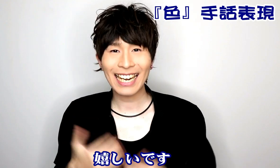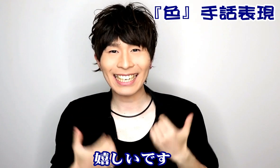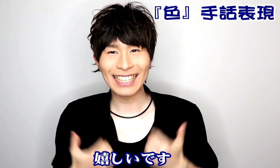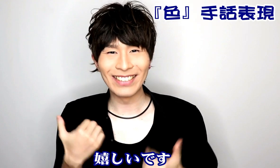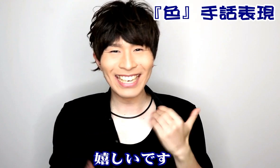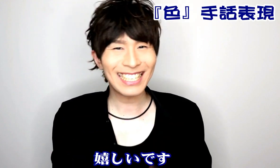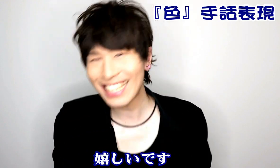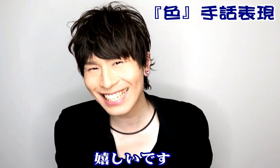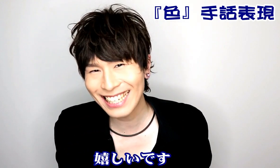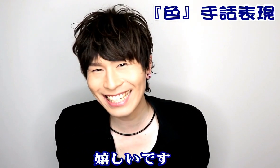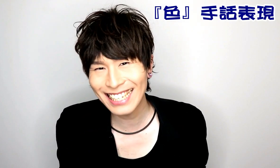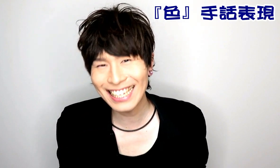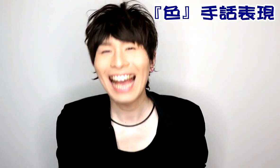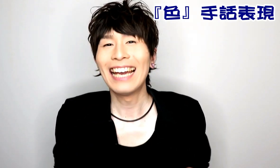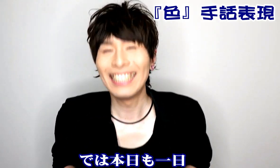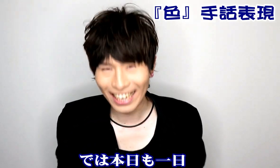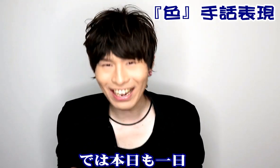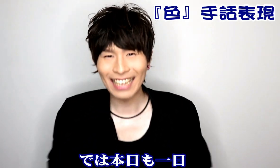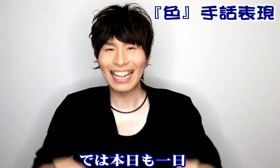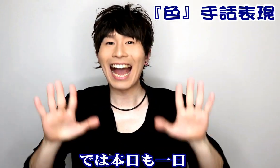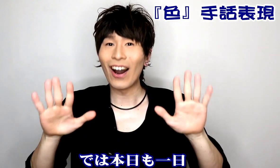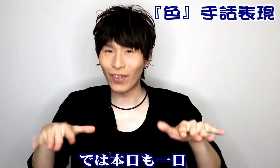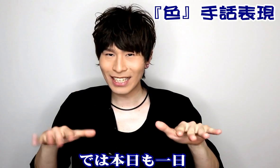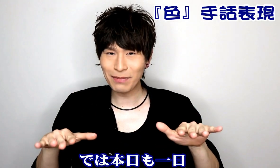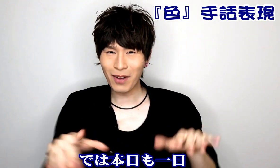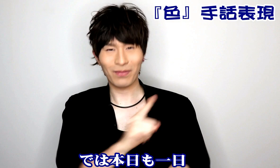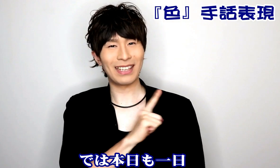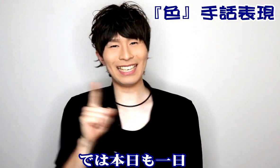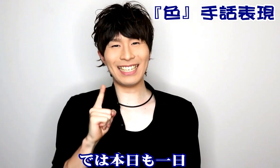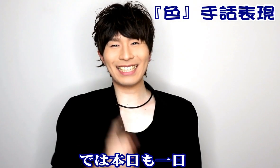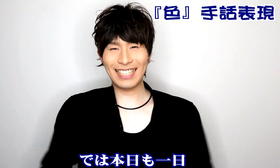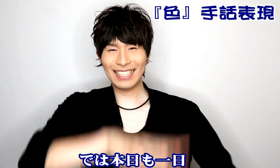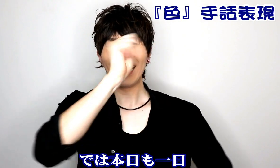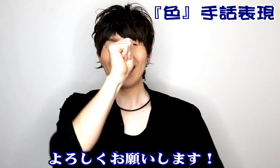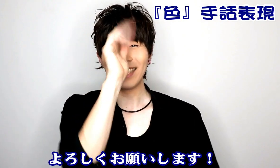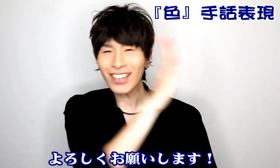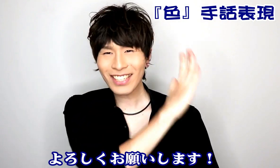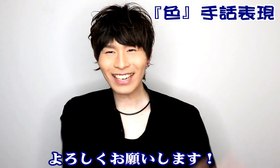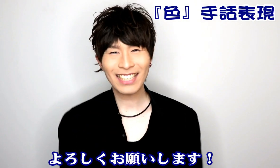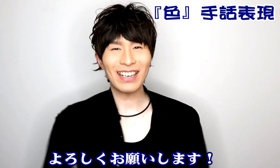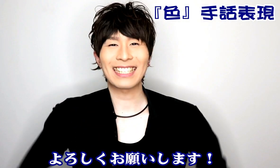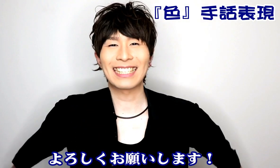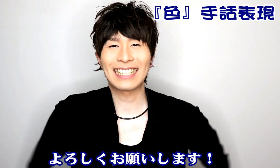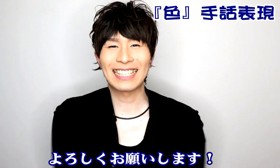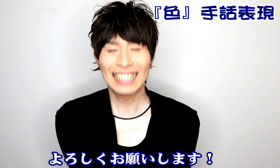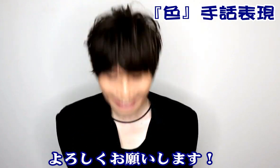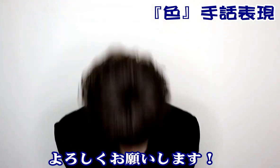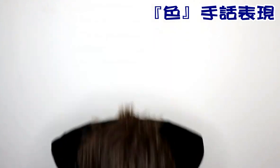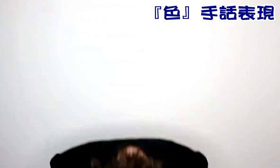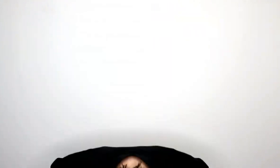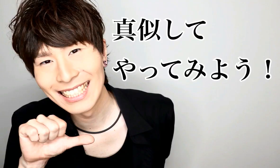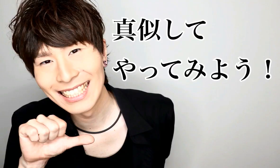ら嬉しいです。では本日も一日よろしくお願いします。